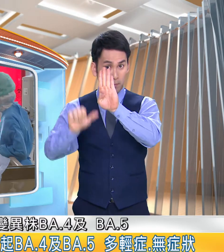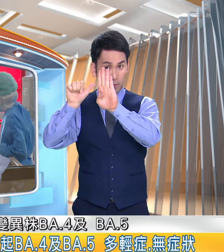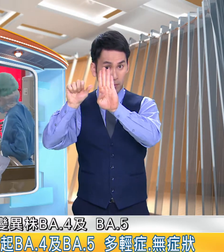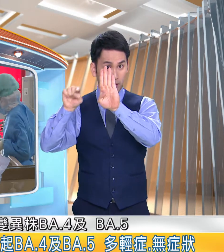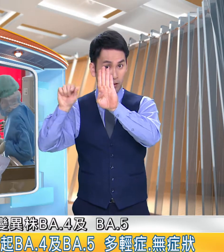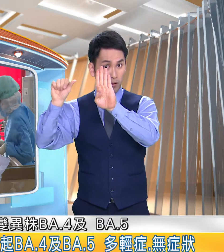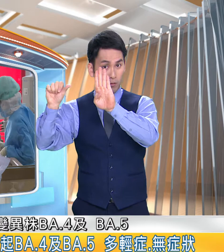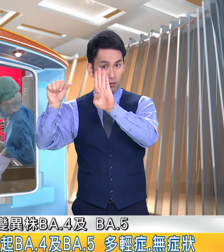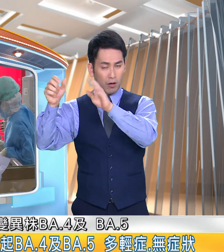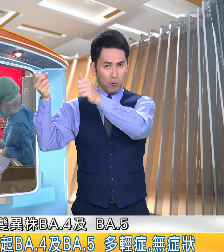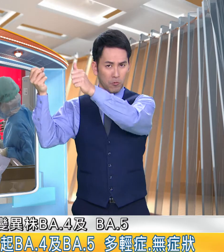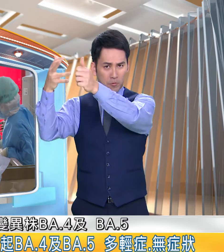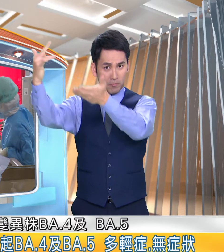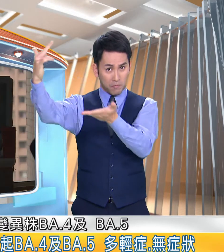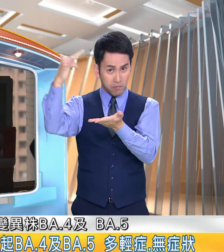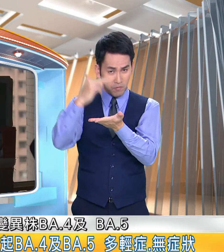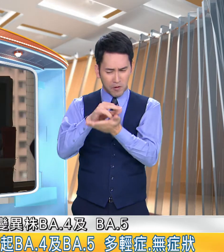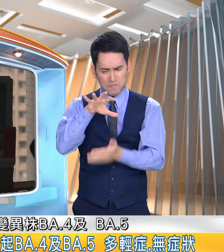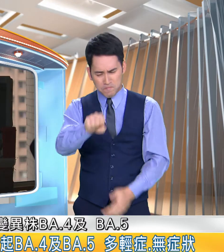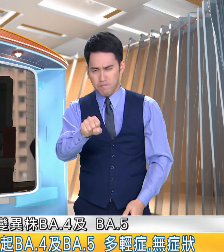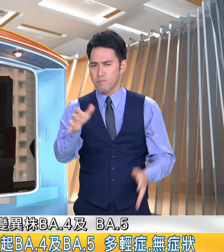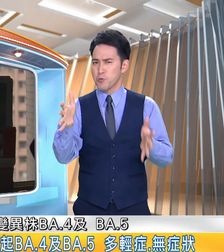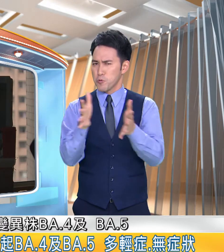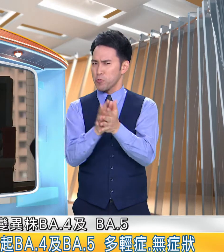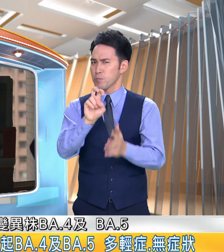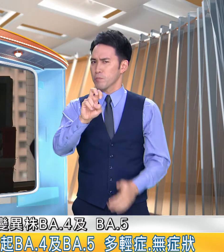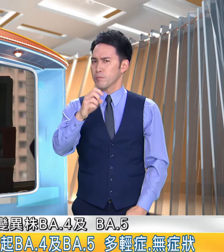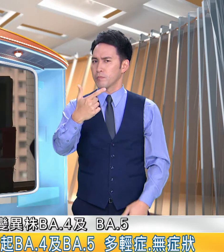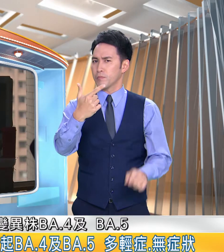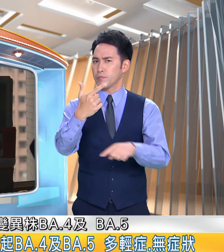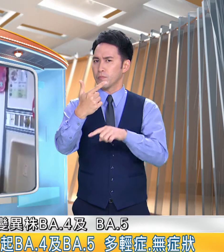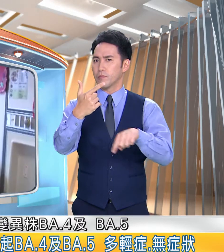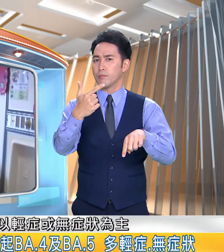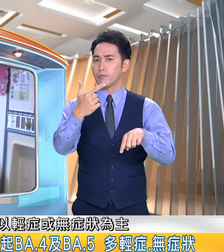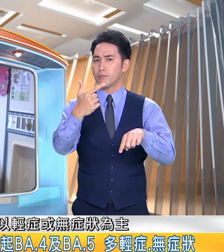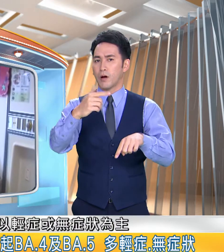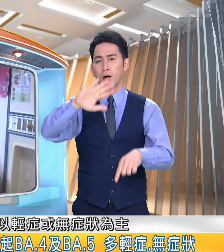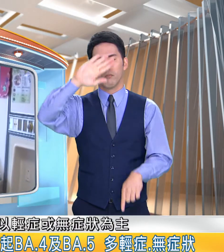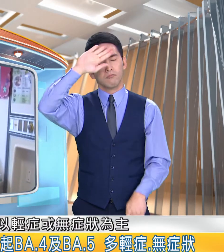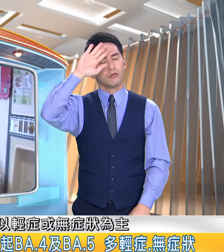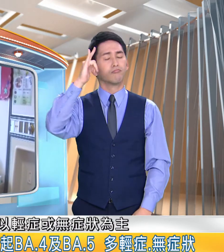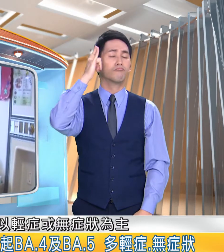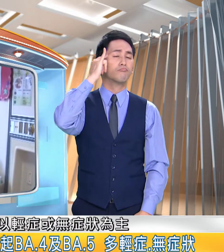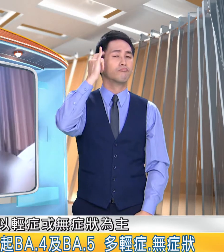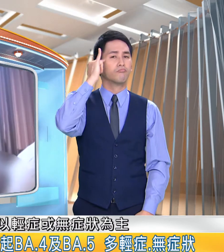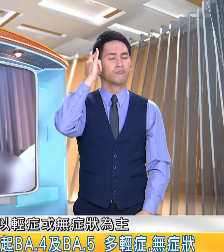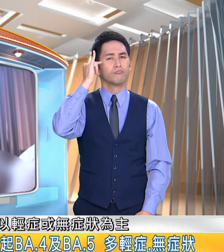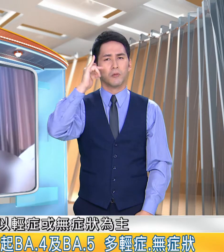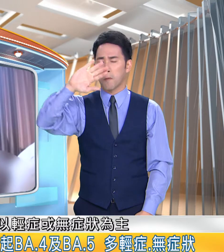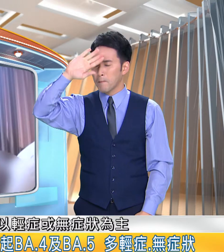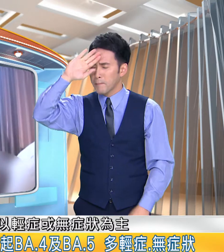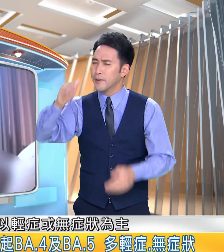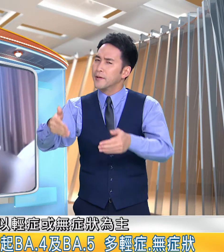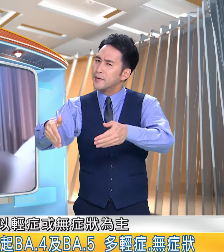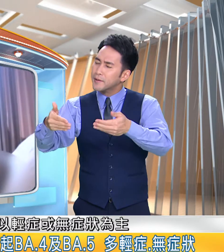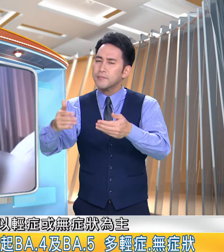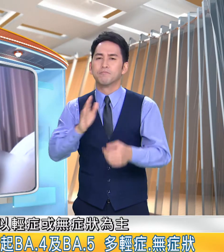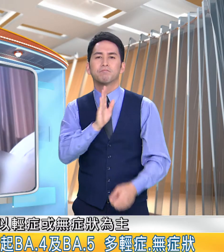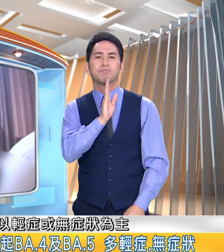BA.4 以及 BA.5， 不过目前都是以轻症或无症状为主。而由于变